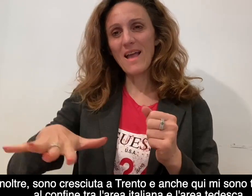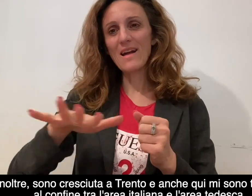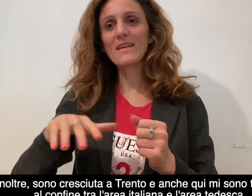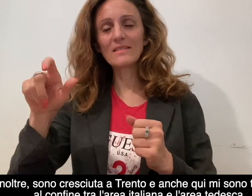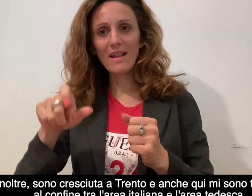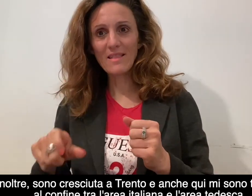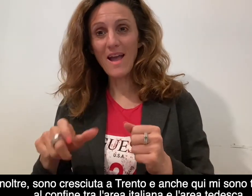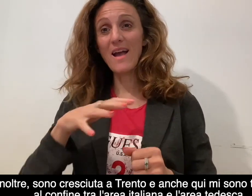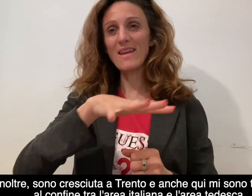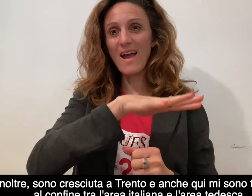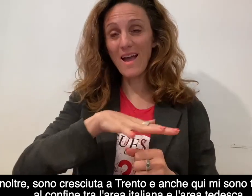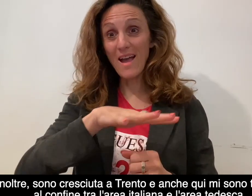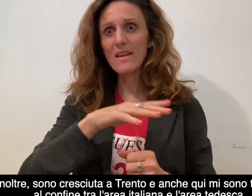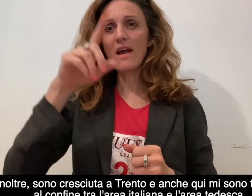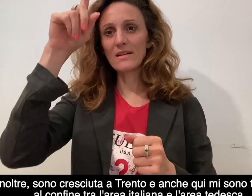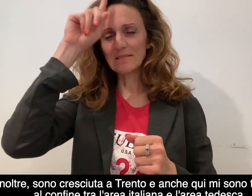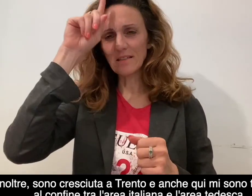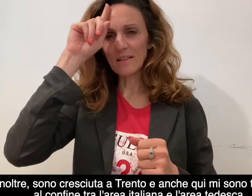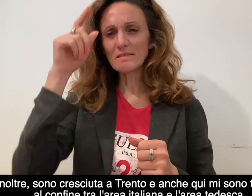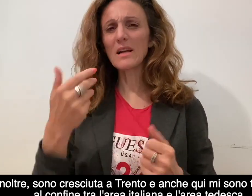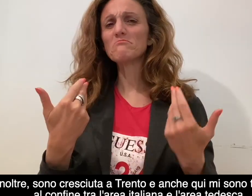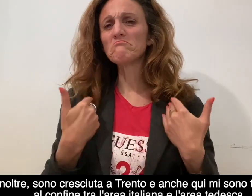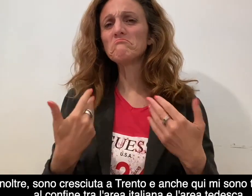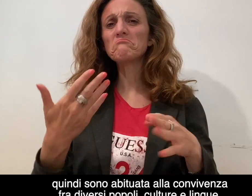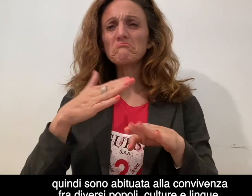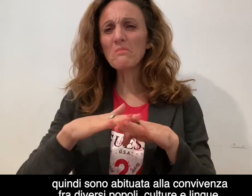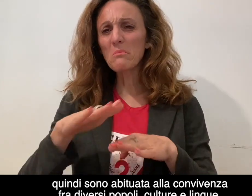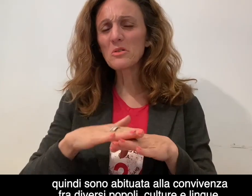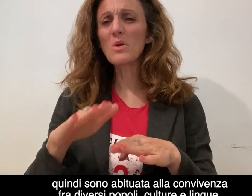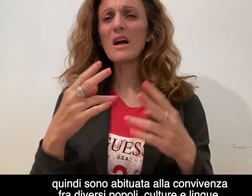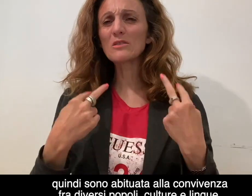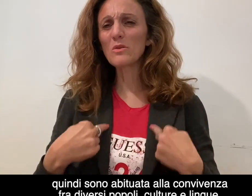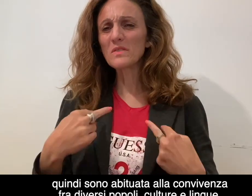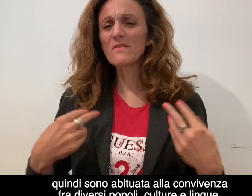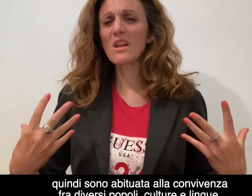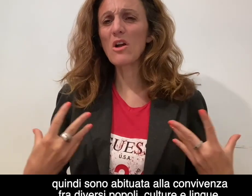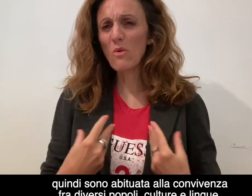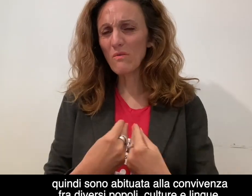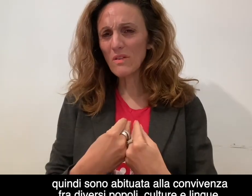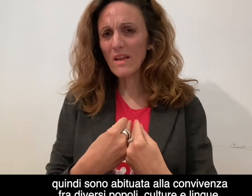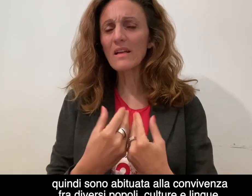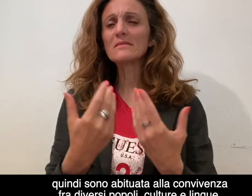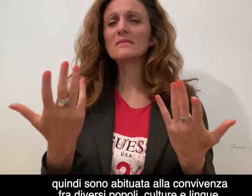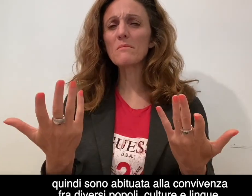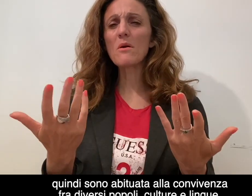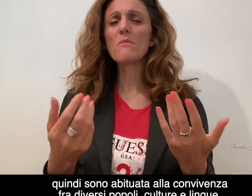e l'aria tedesca quindi sono abituata la convivenza tra popoli culture